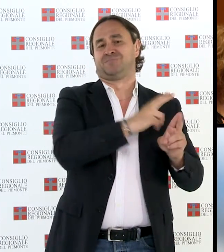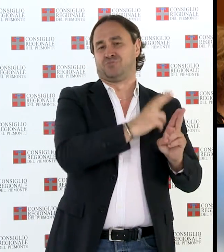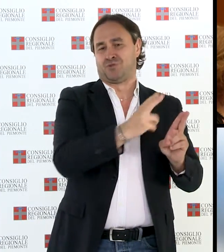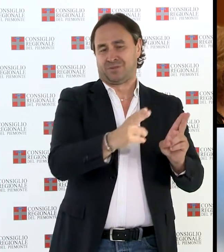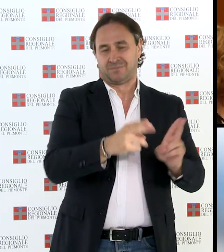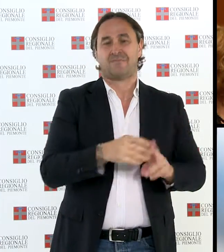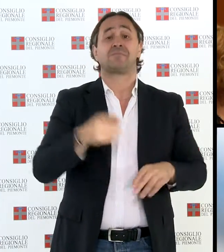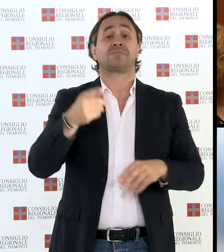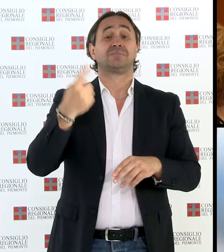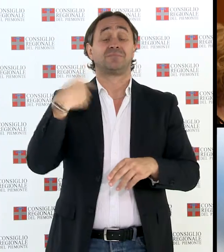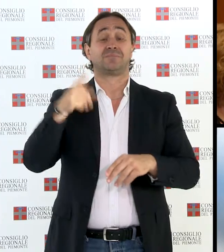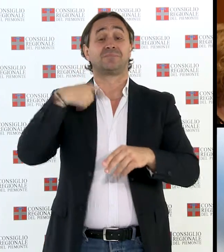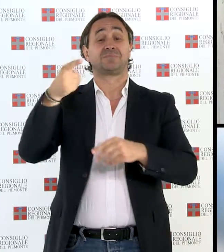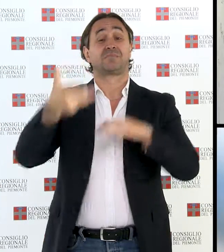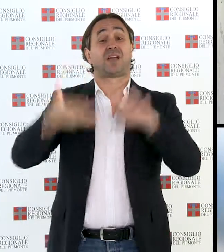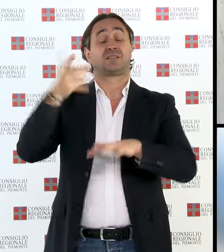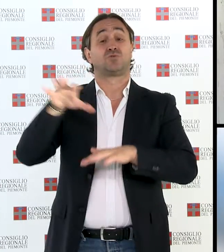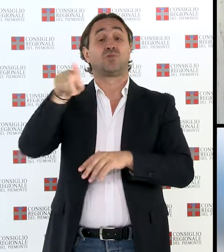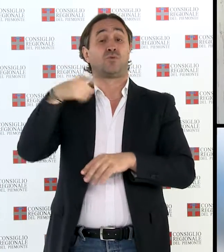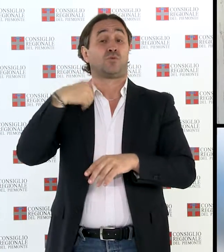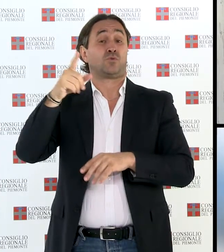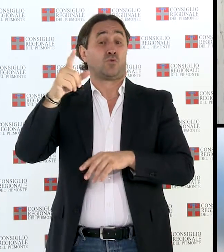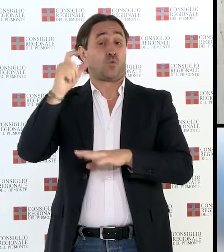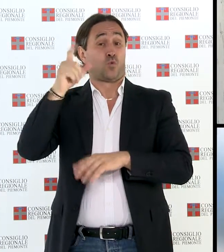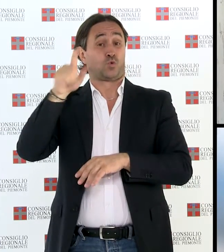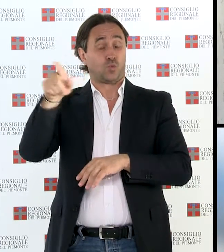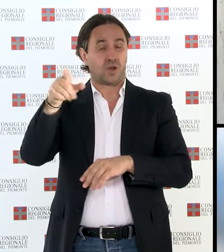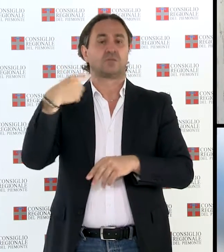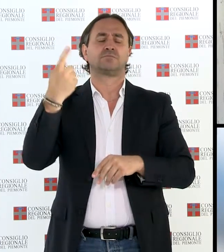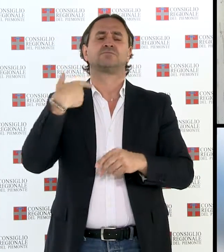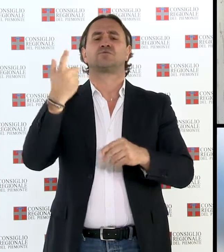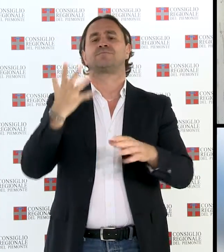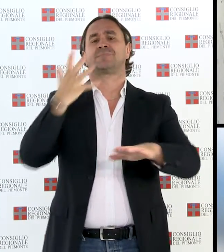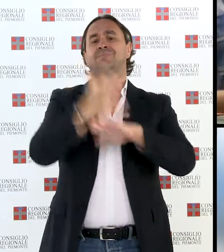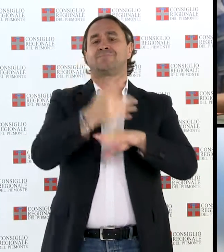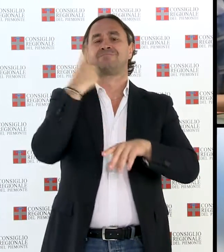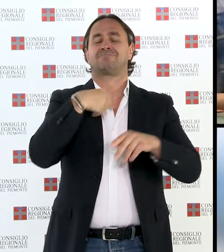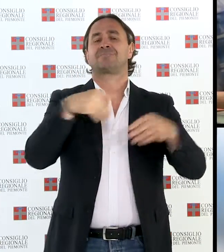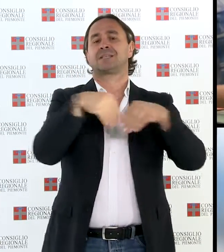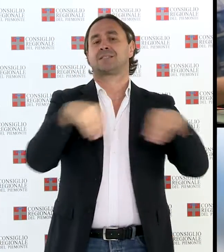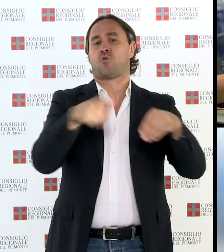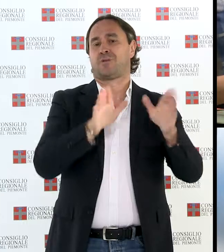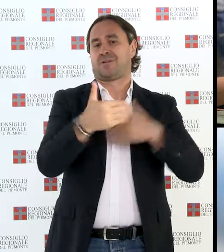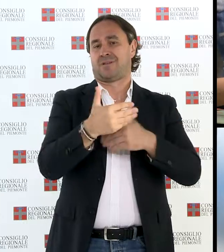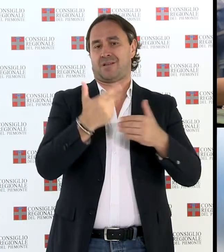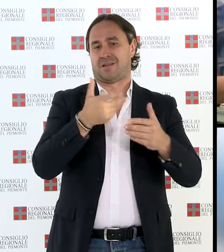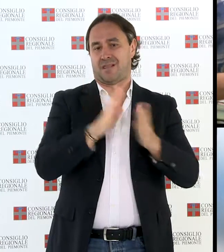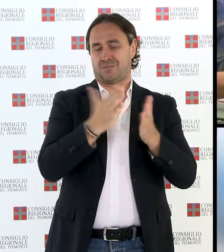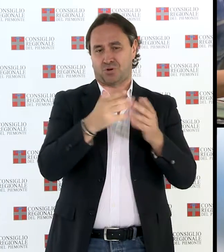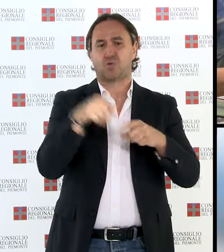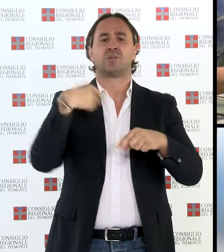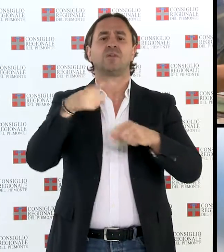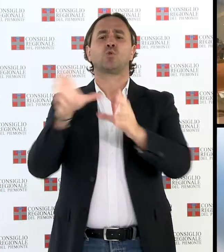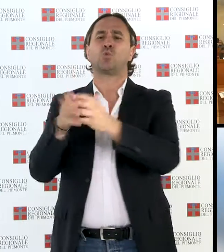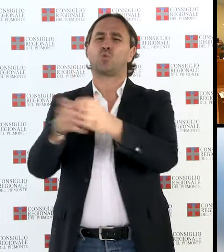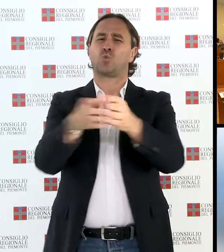L'assessore alla cultura ha poi svolto un'informativa sulla fondazione del Salone del Libro di Torino, su cui si è aperto il dibattito con interventi di tutti